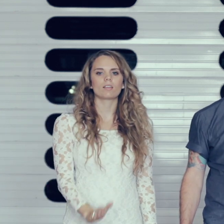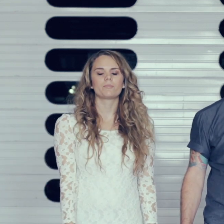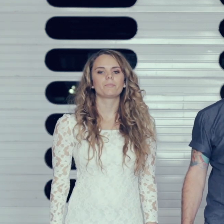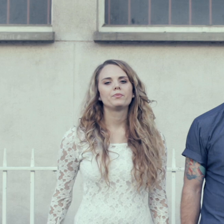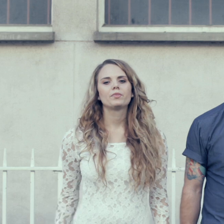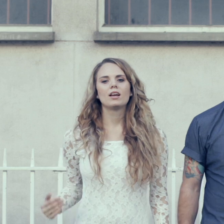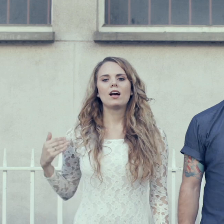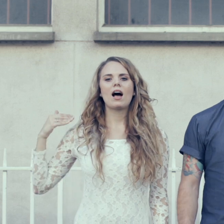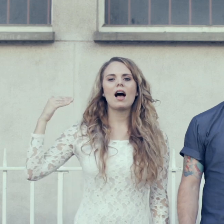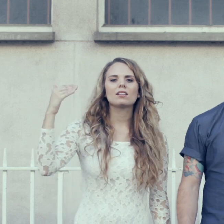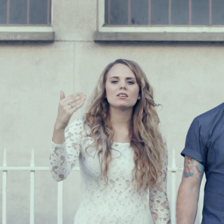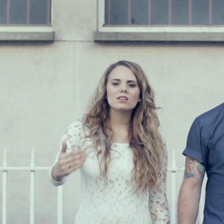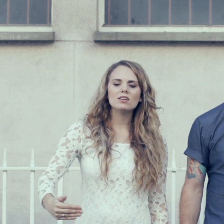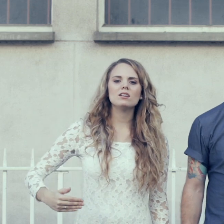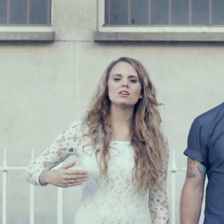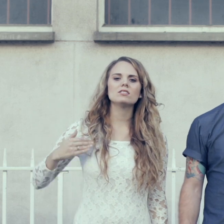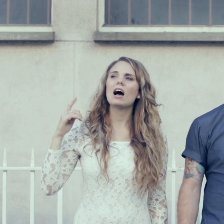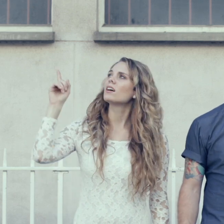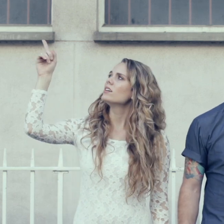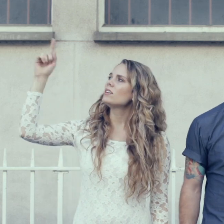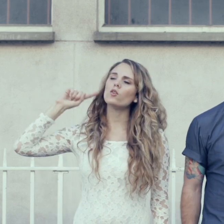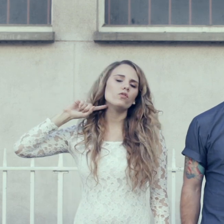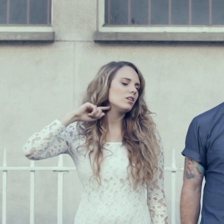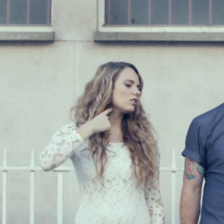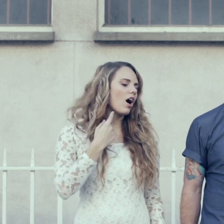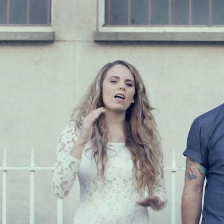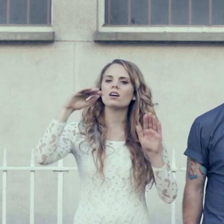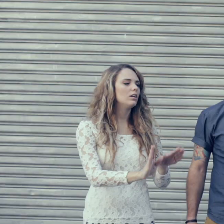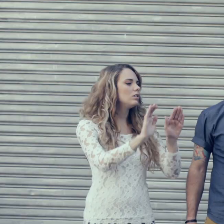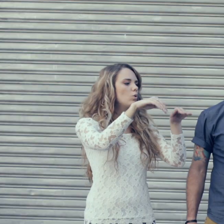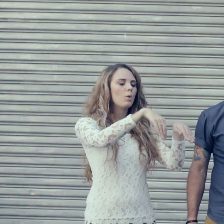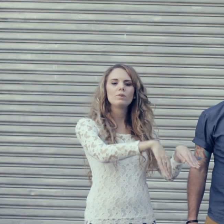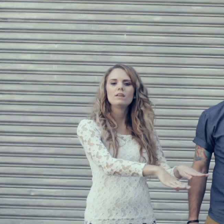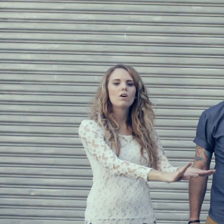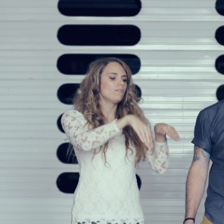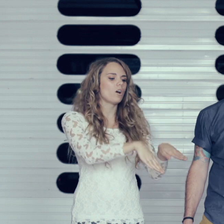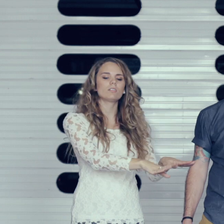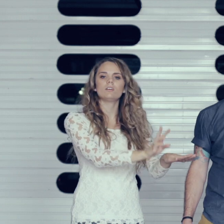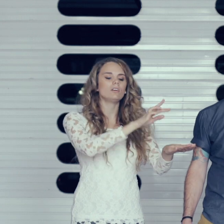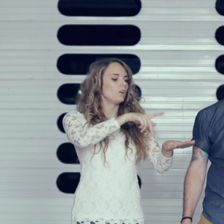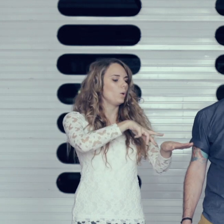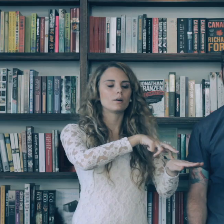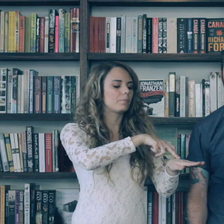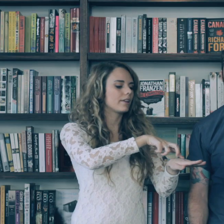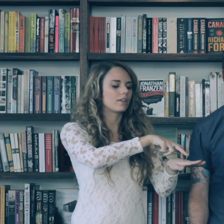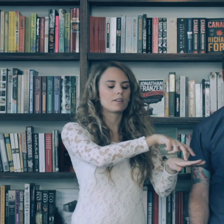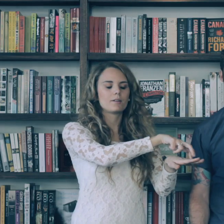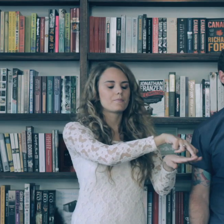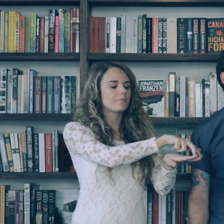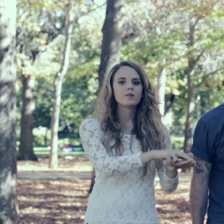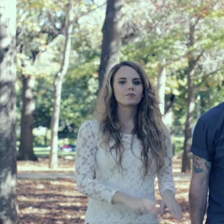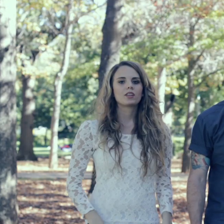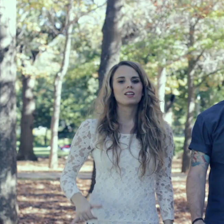draai, elke keer als ik jou verraai, ik kan niet op je water loop